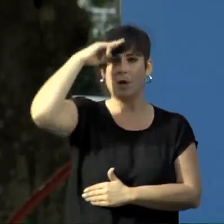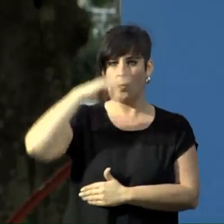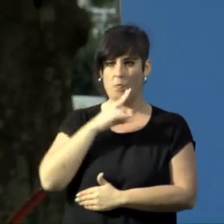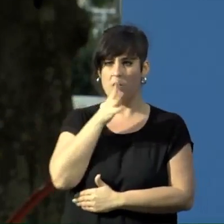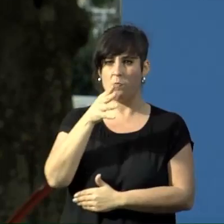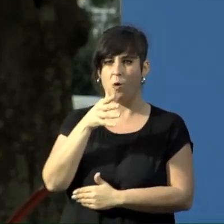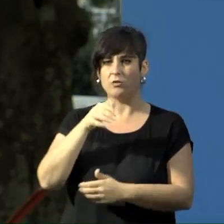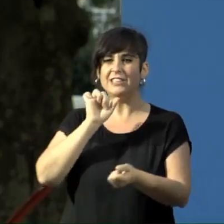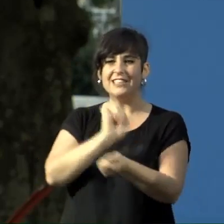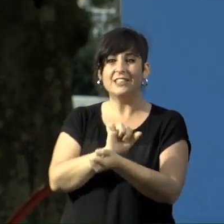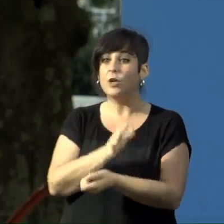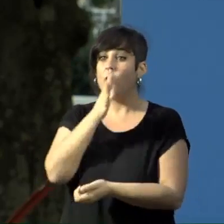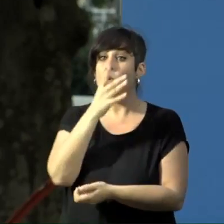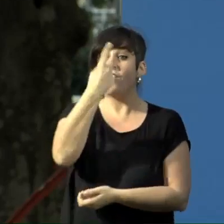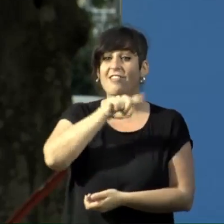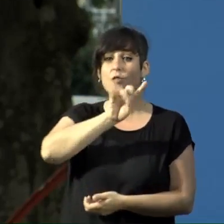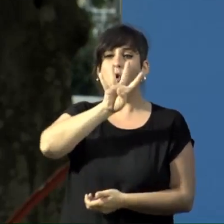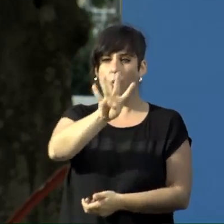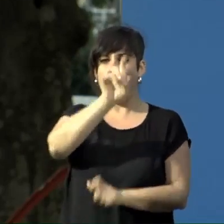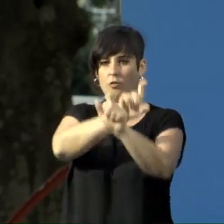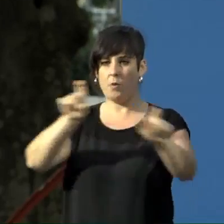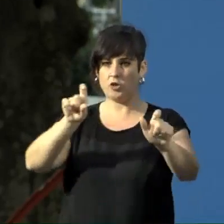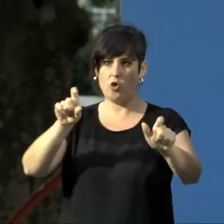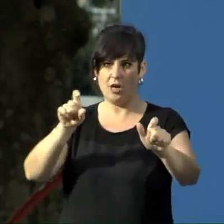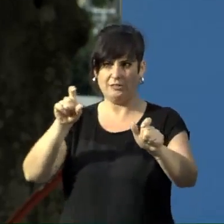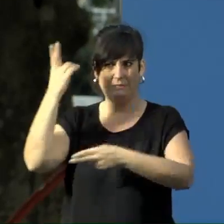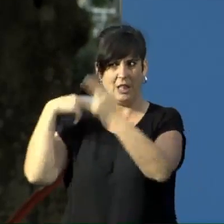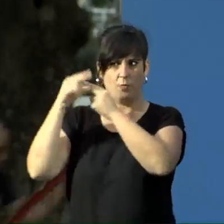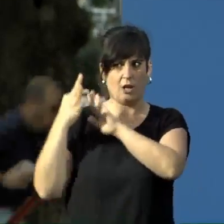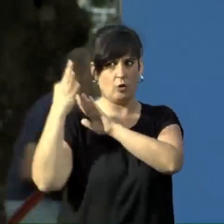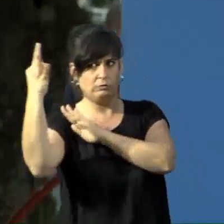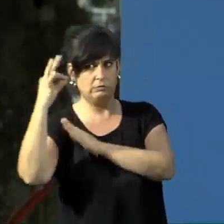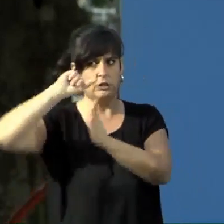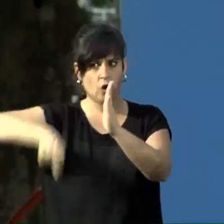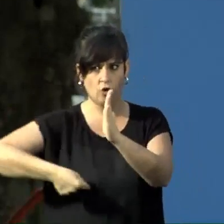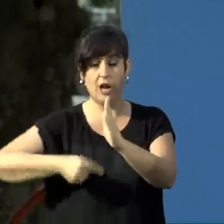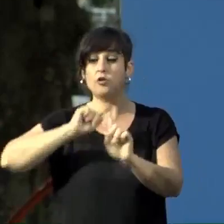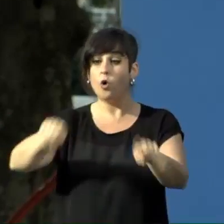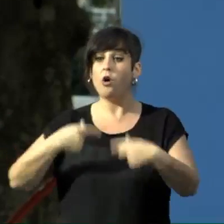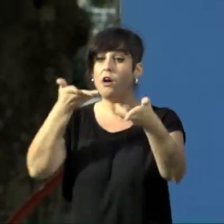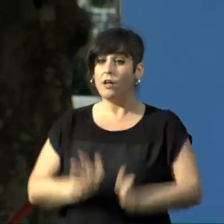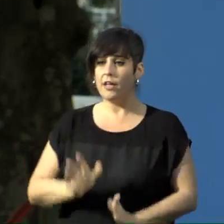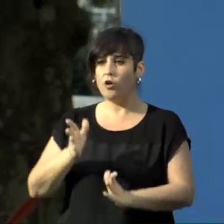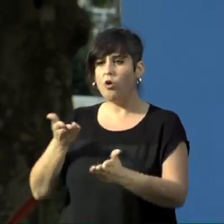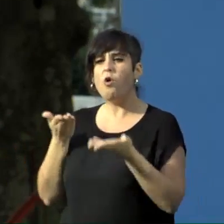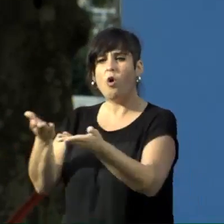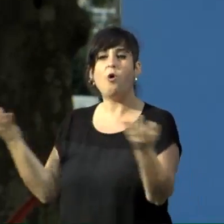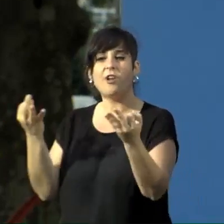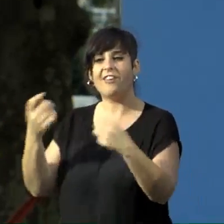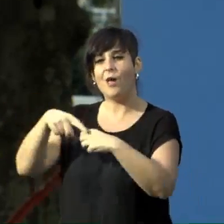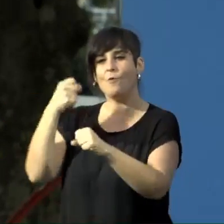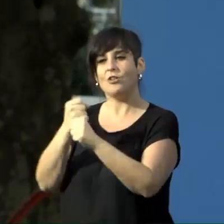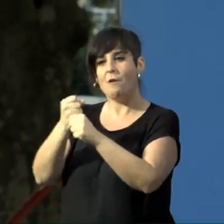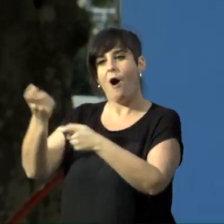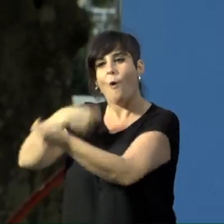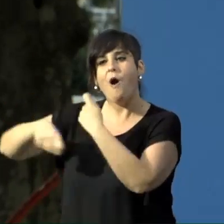condenado por enchufar a 104 persoas na Deputación. Segundo, Baltar Fillo, imputado por ofrecer un posto de traballo a cambio de sexo.